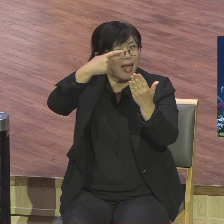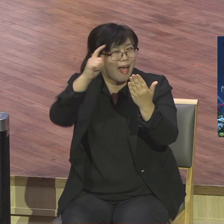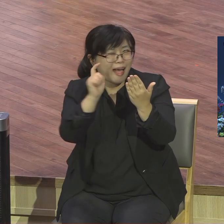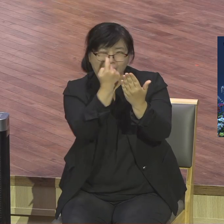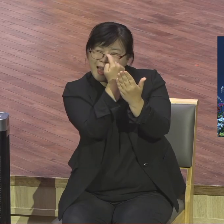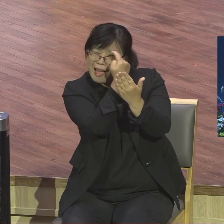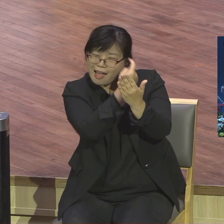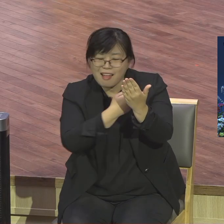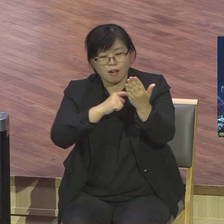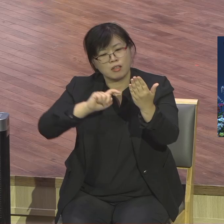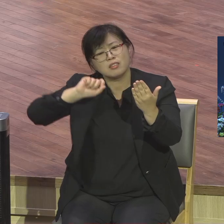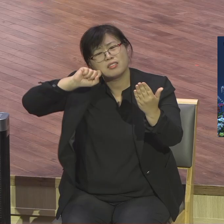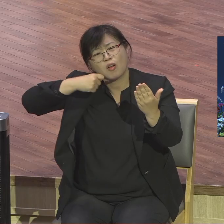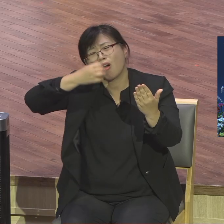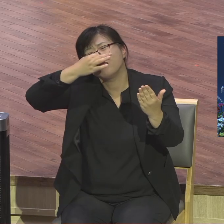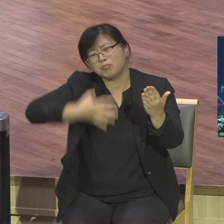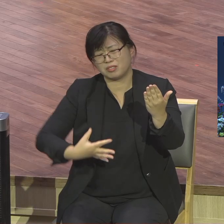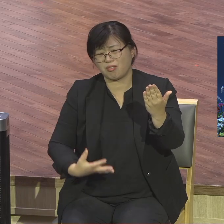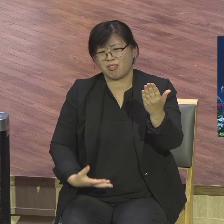받는 날이 있지